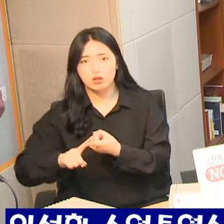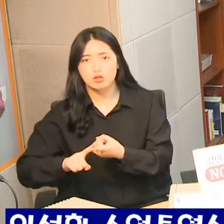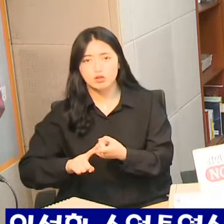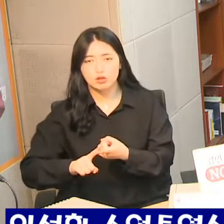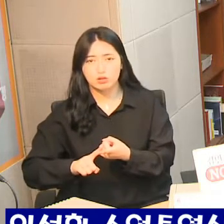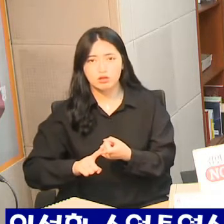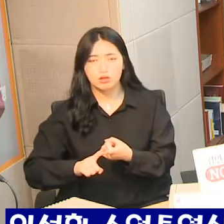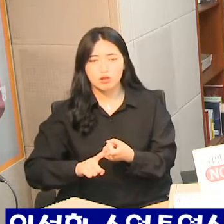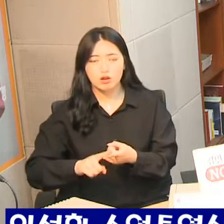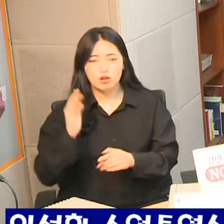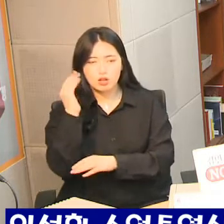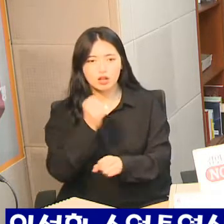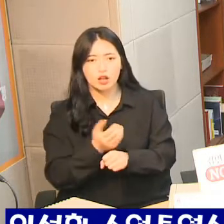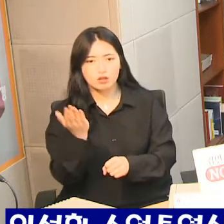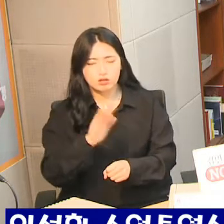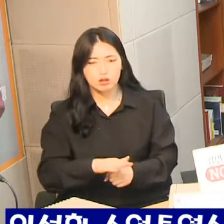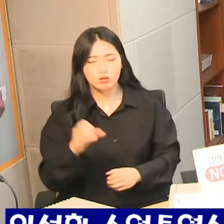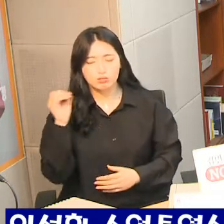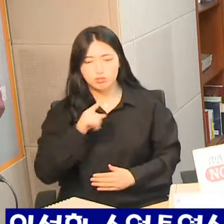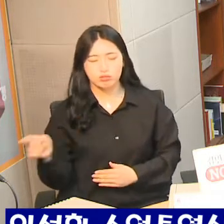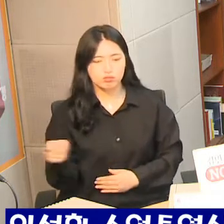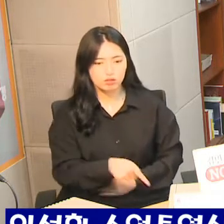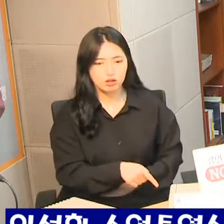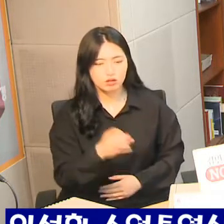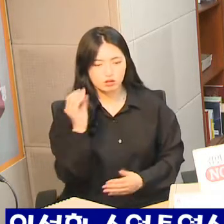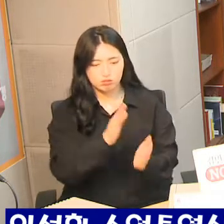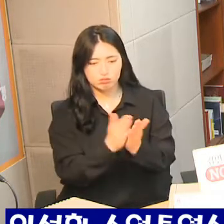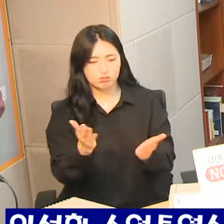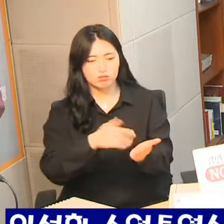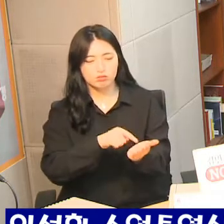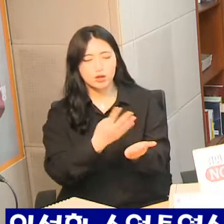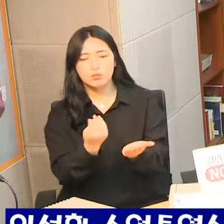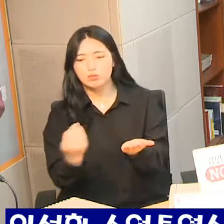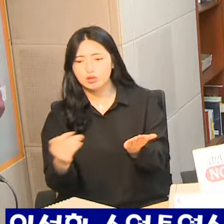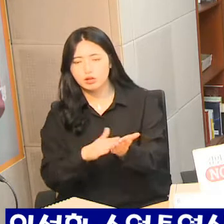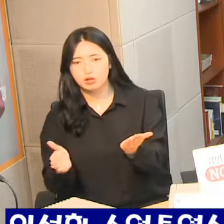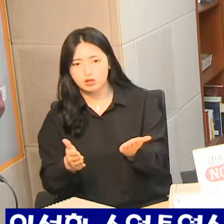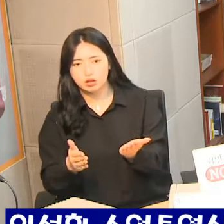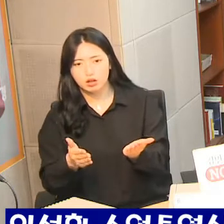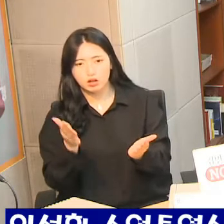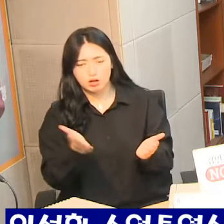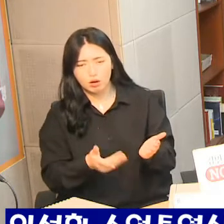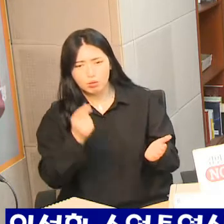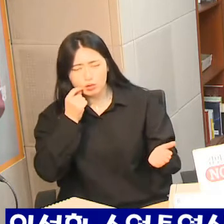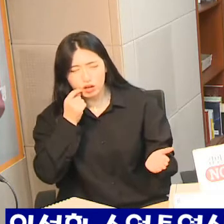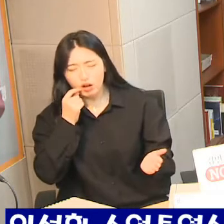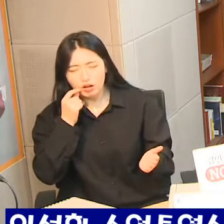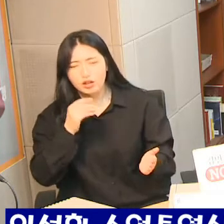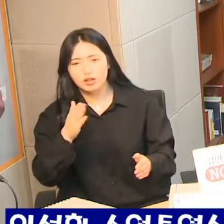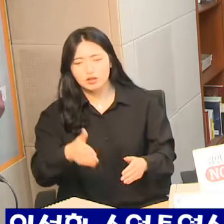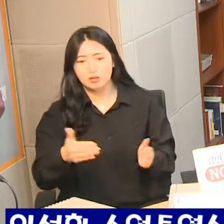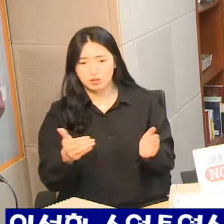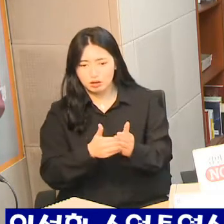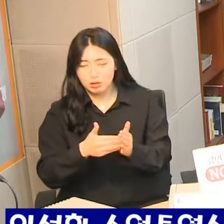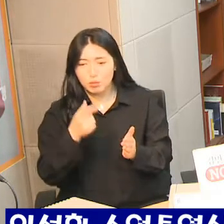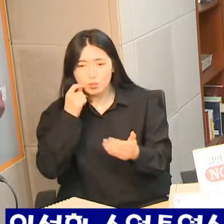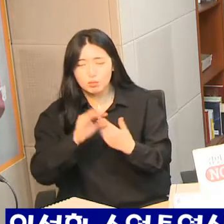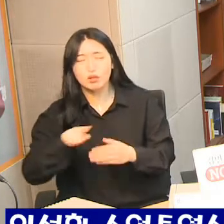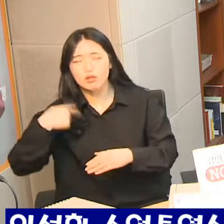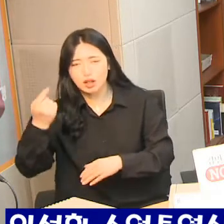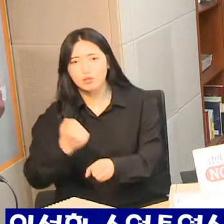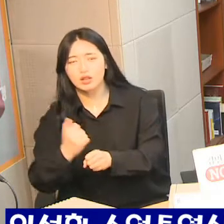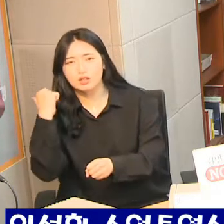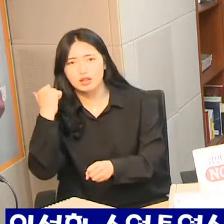거니까 그냥 쑥 들어가서 자 페이지 펴세요 이러고 들어가다 보면 아이고 오늘 여기까지 했었어야 되는데 못했네 다음 시간에 하자 이러고 끝나시더라고요. 우리